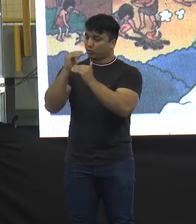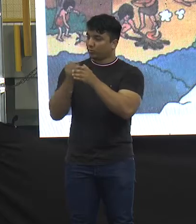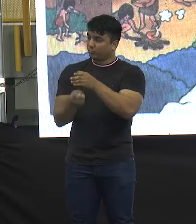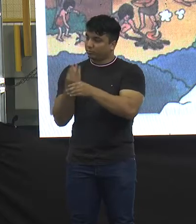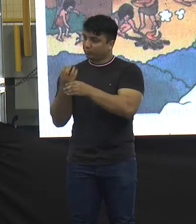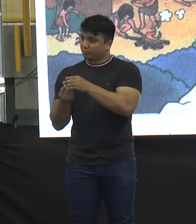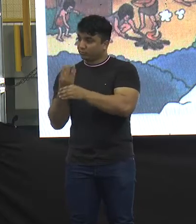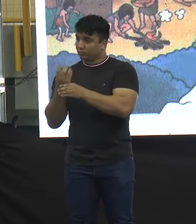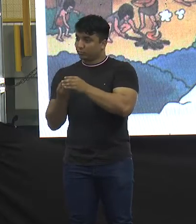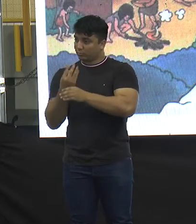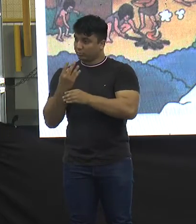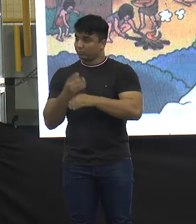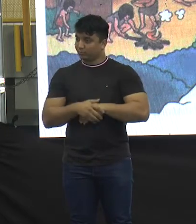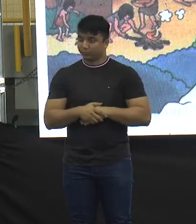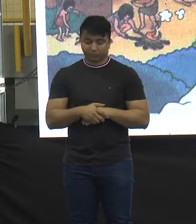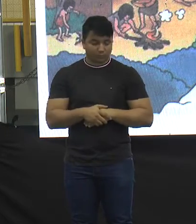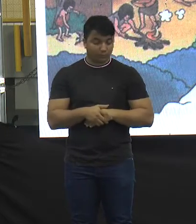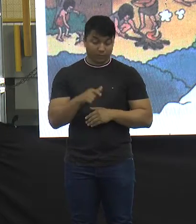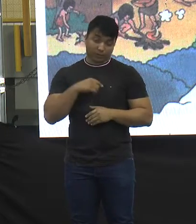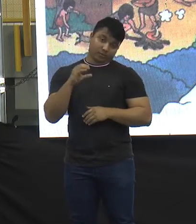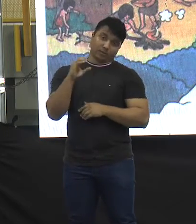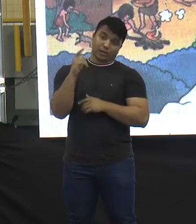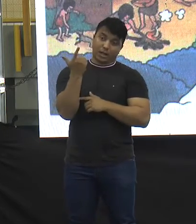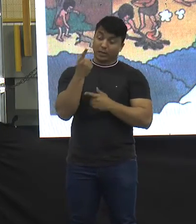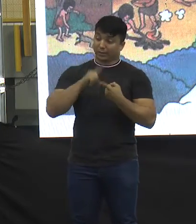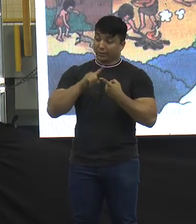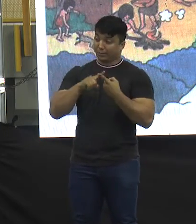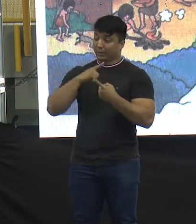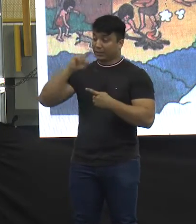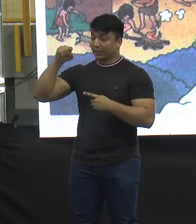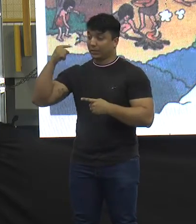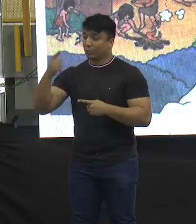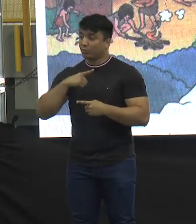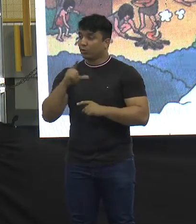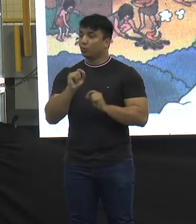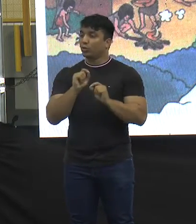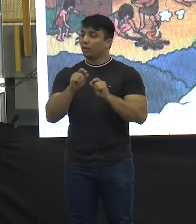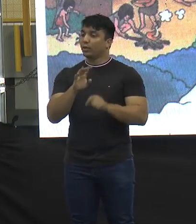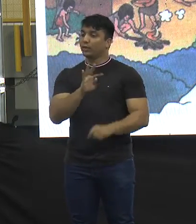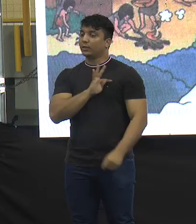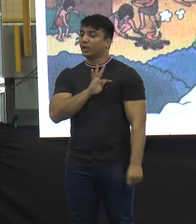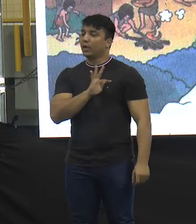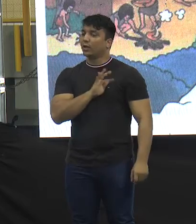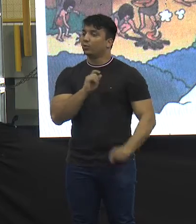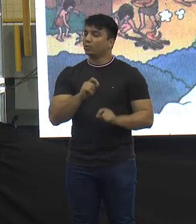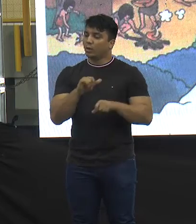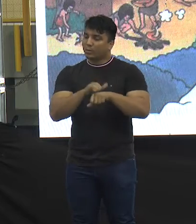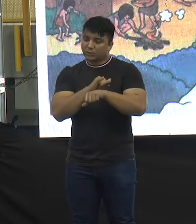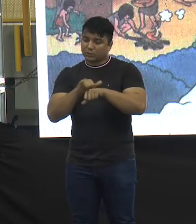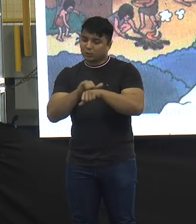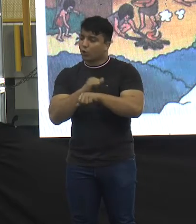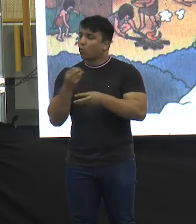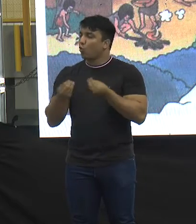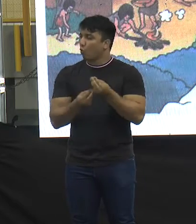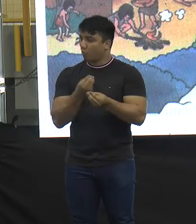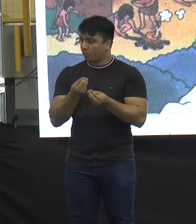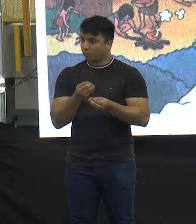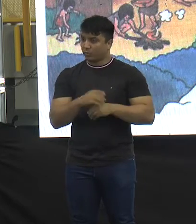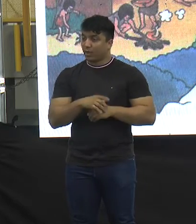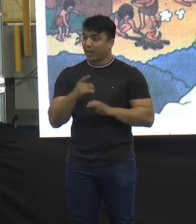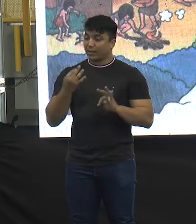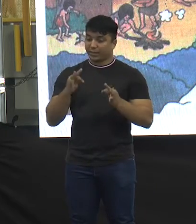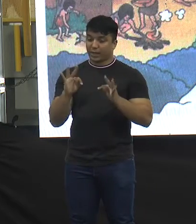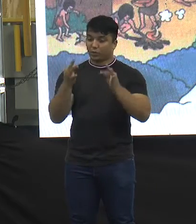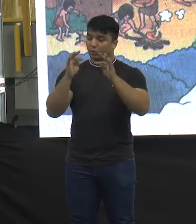coleta para a reprodução. Obviamente, o que é que vem a ser técnica? Técnica significa como fazer.